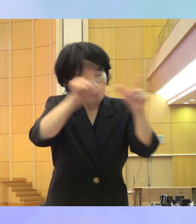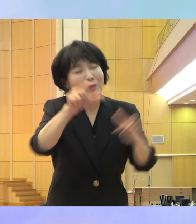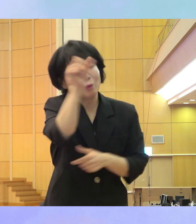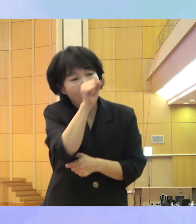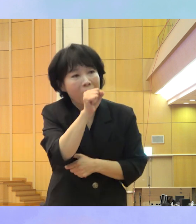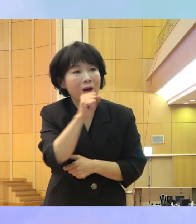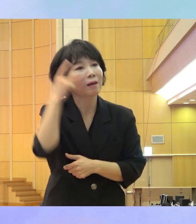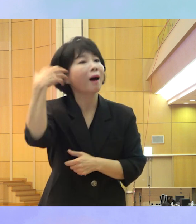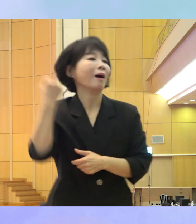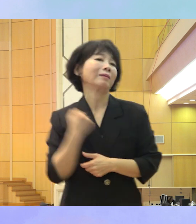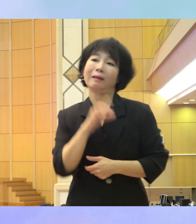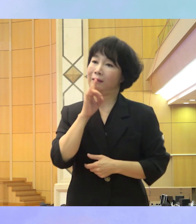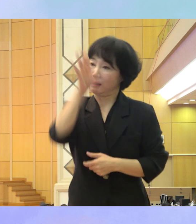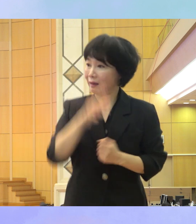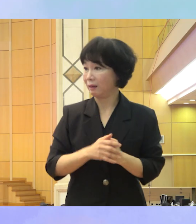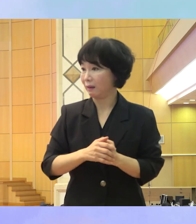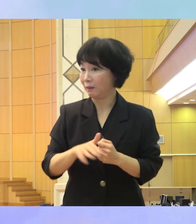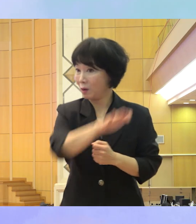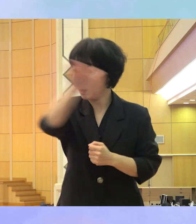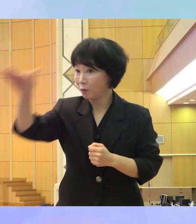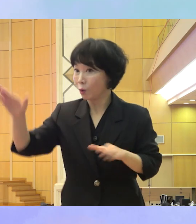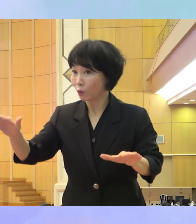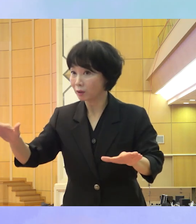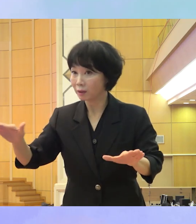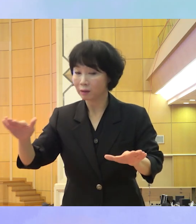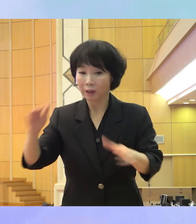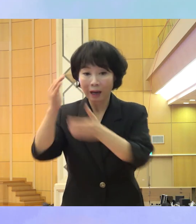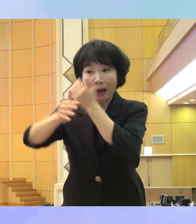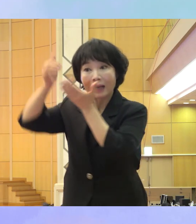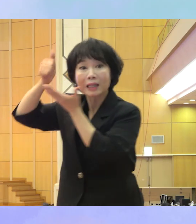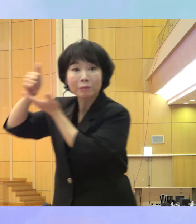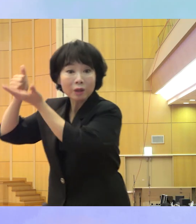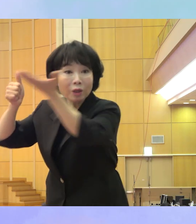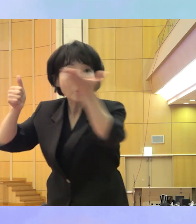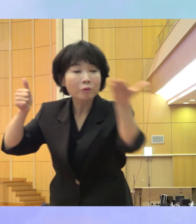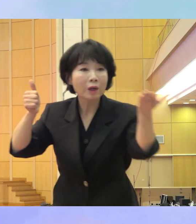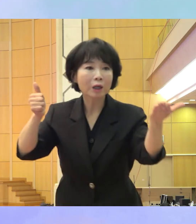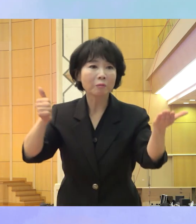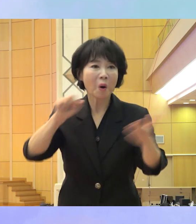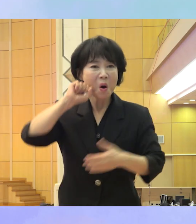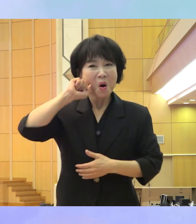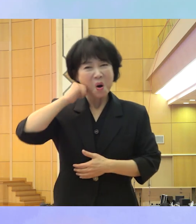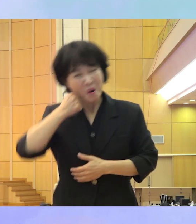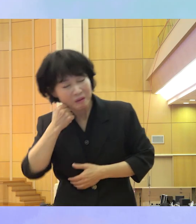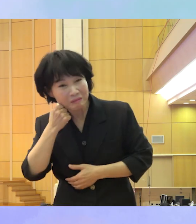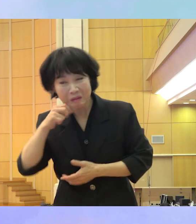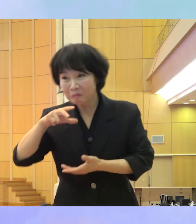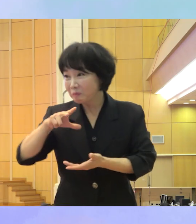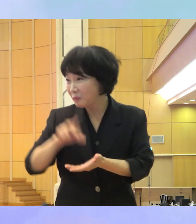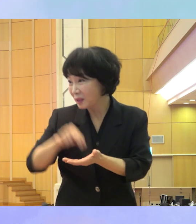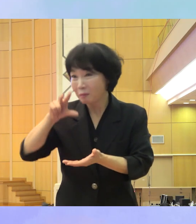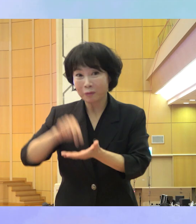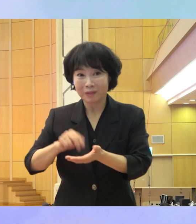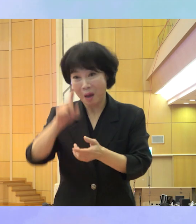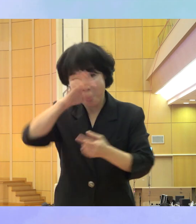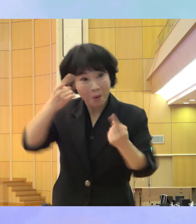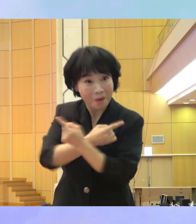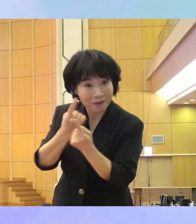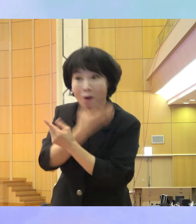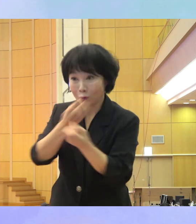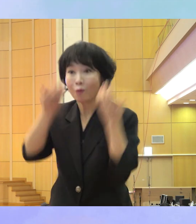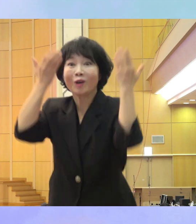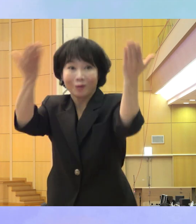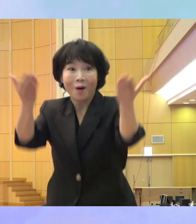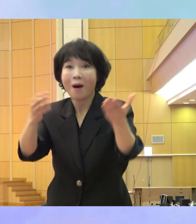많아요. 육신적으로 하나님께서 문제 해결해 주시거나 또는 축복해 주시거나,